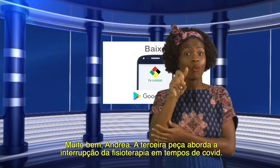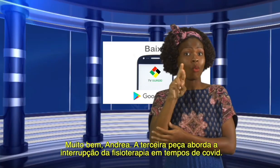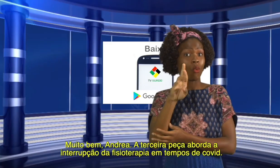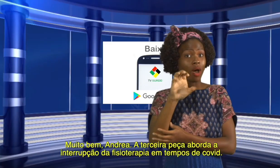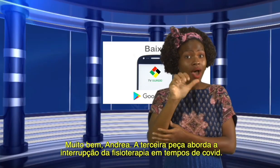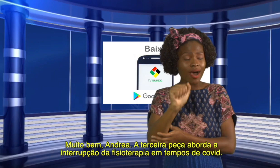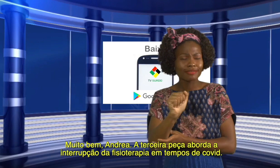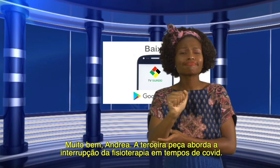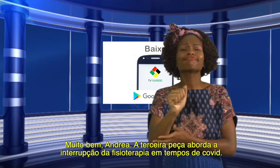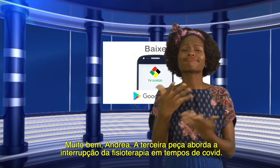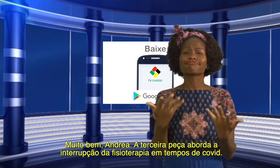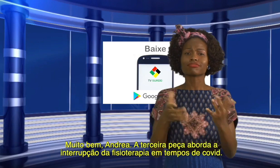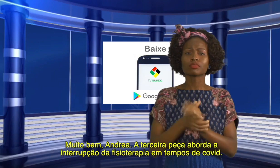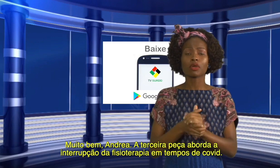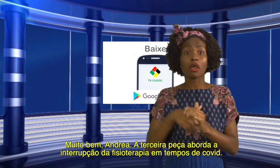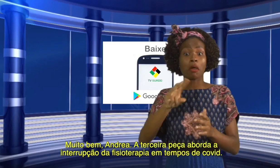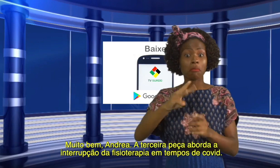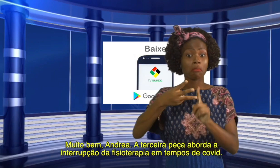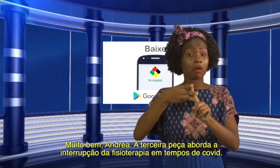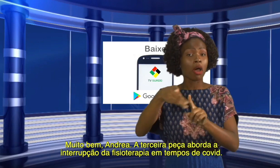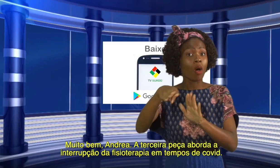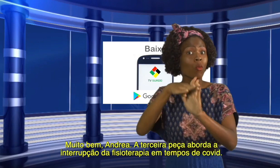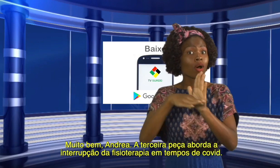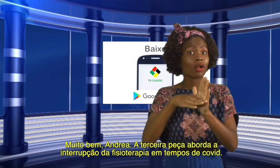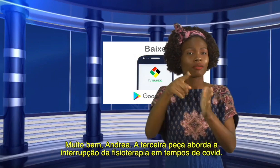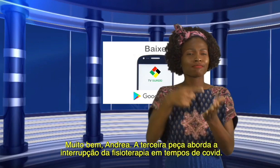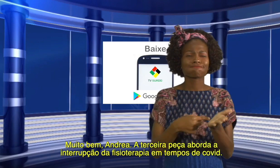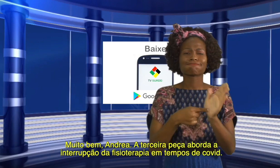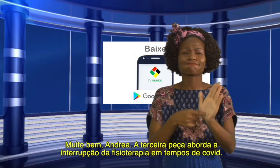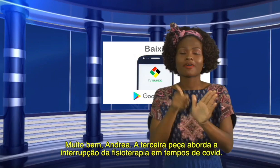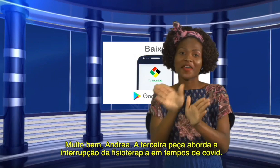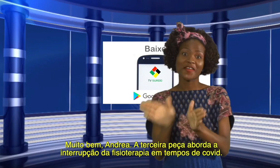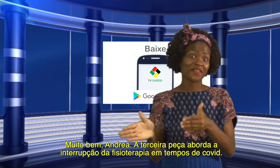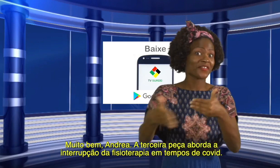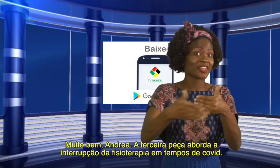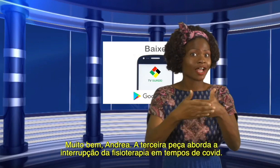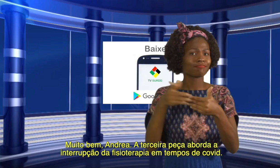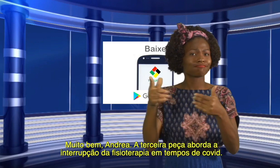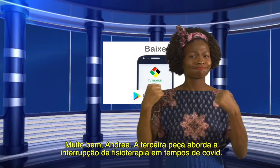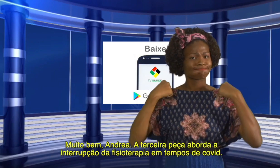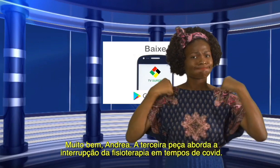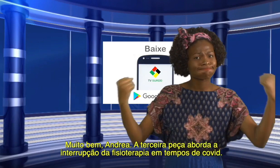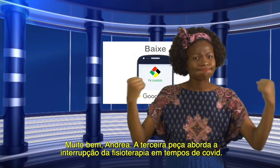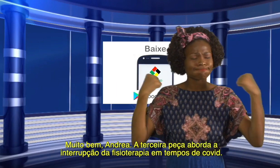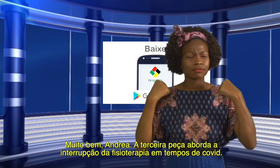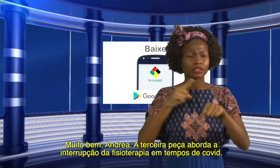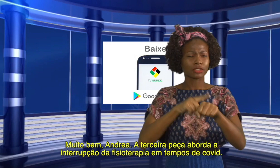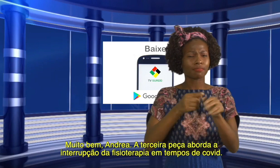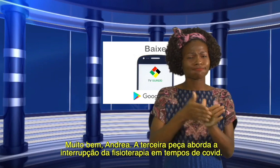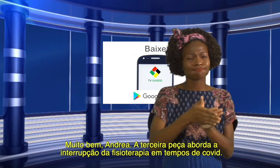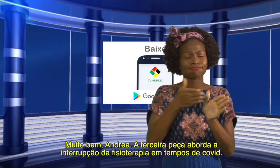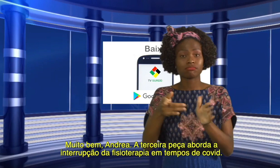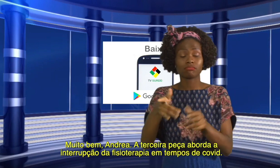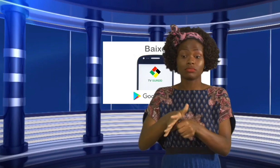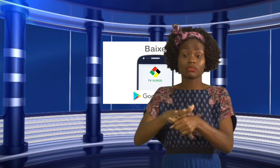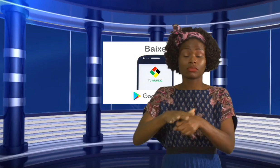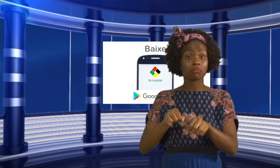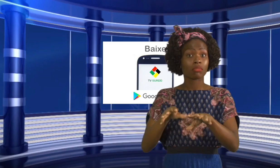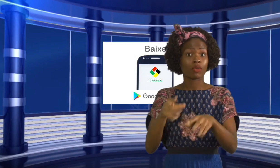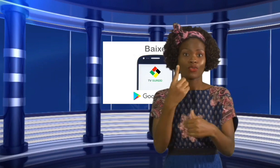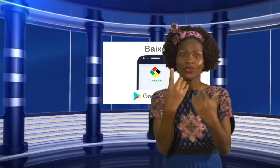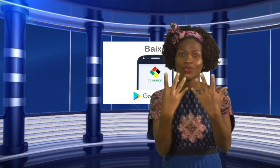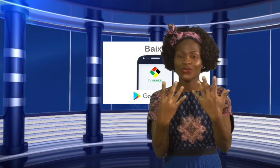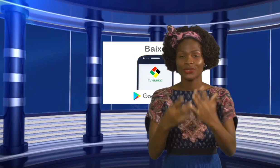bem Andrea a terceira peça aborda a interrupção da fisioterapia em tempos de covid-19